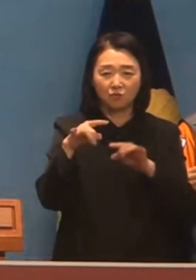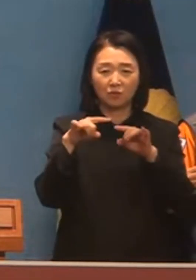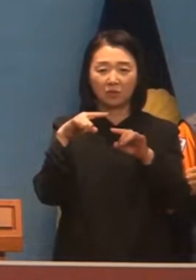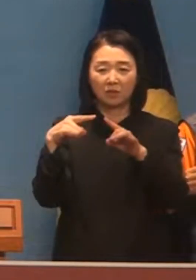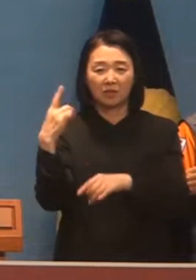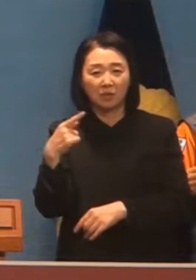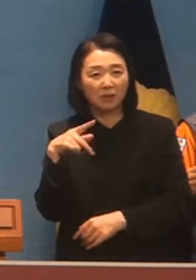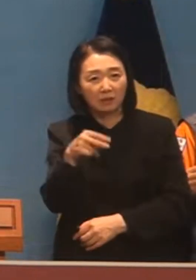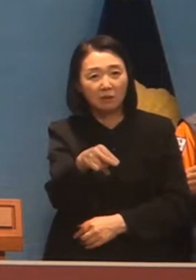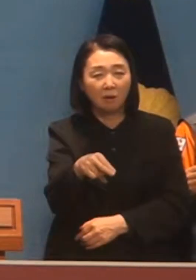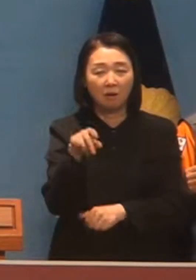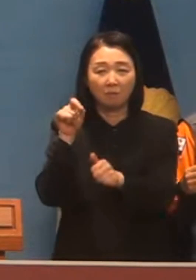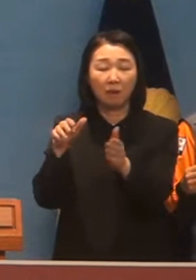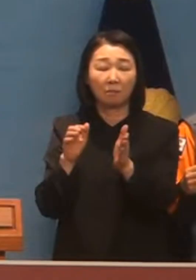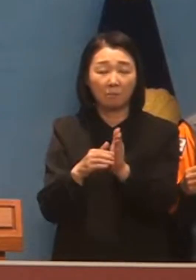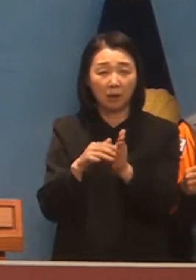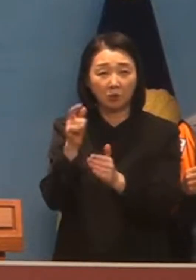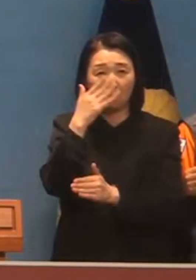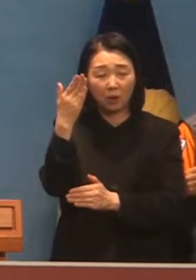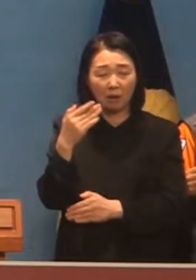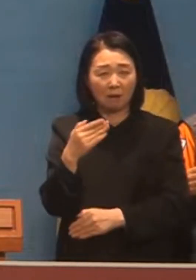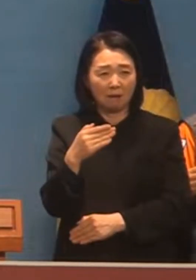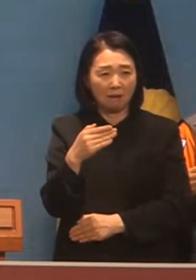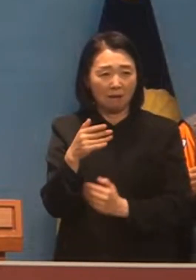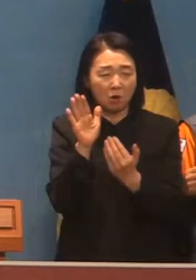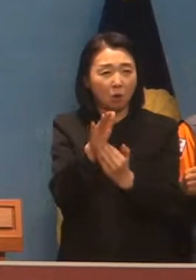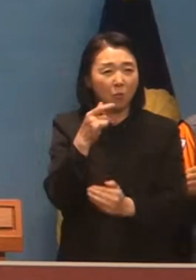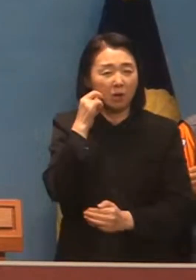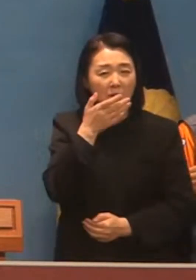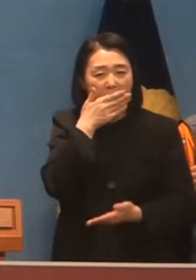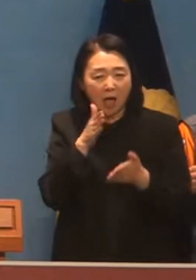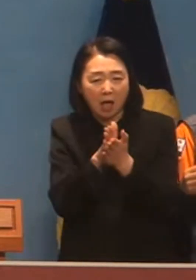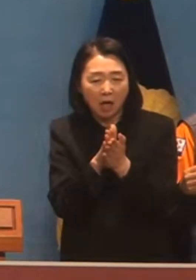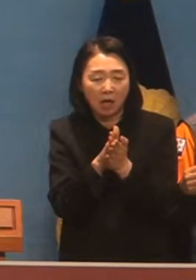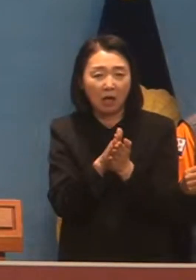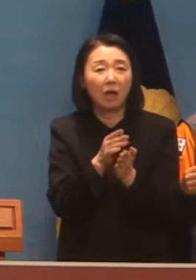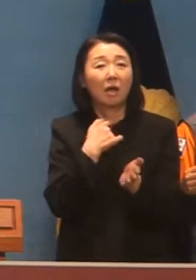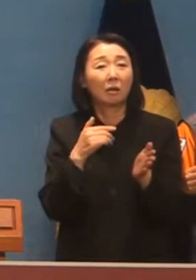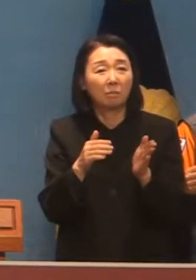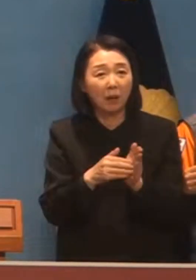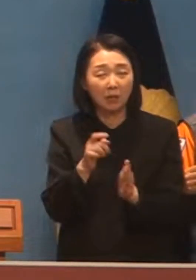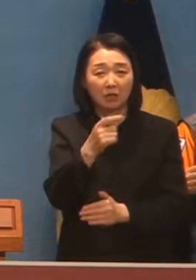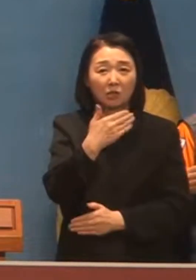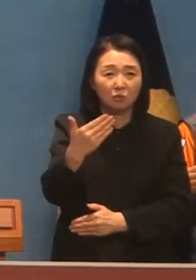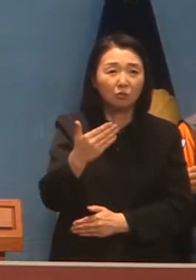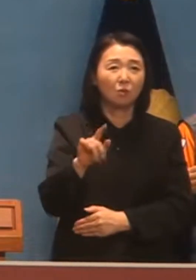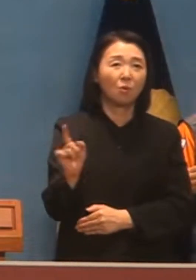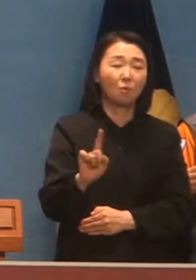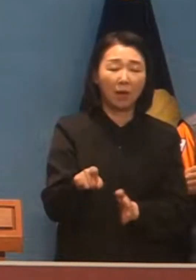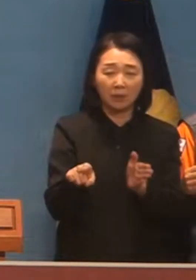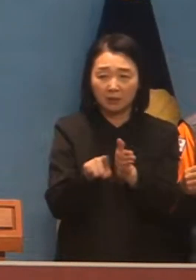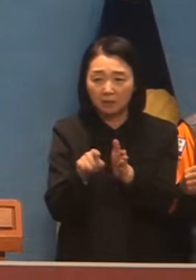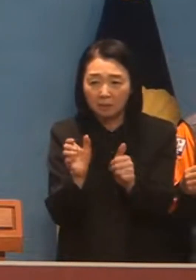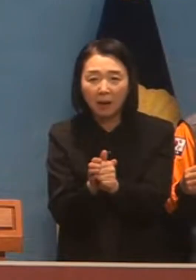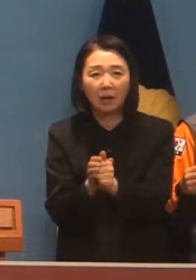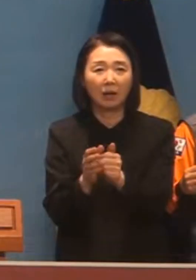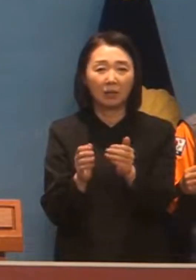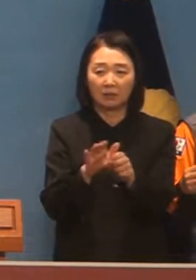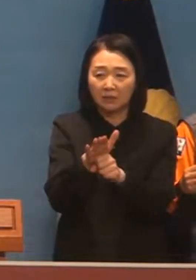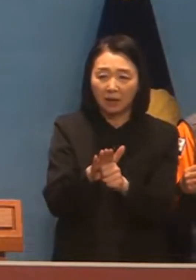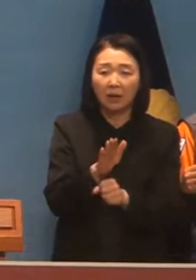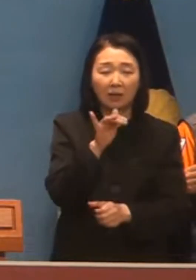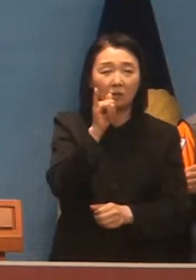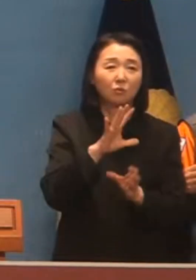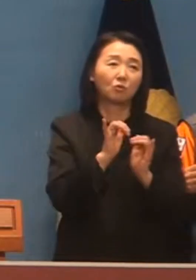지시했고 소방지휘부가 이를 거부하지 못하고 은폐에 동조하려고 했던 모습은 소방을 무한 신뢰하고 또